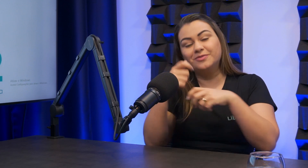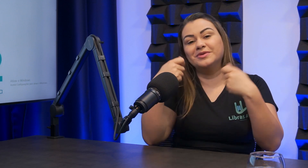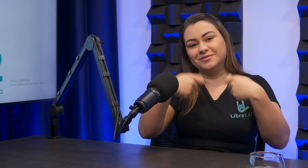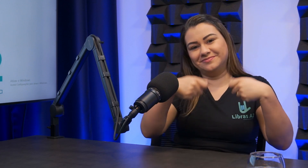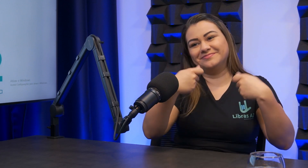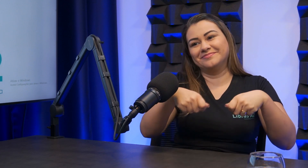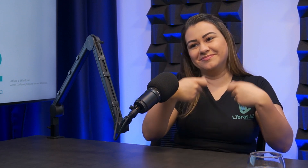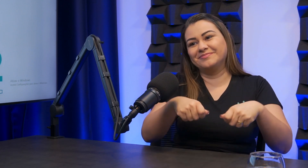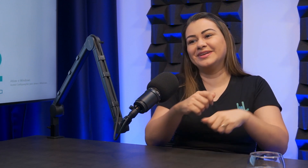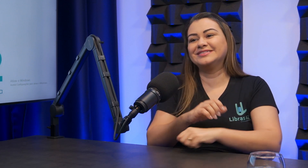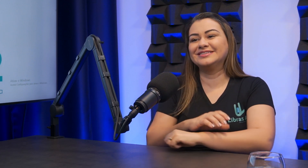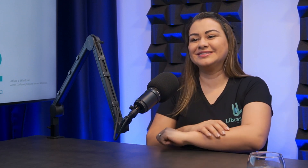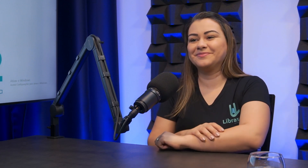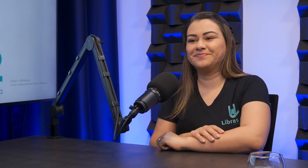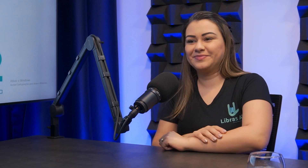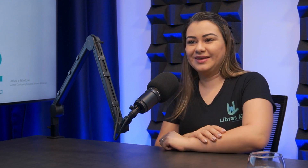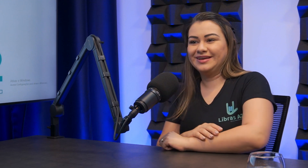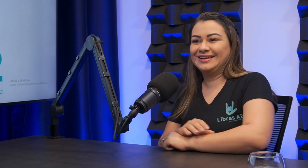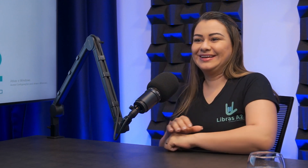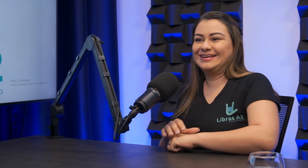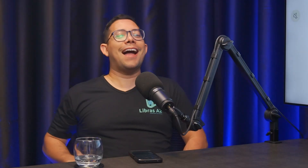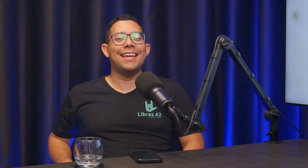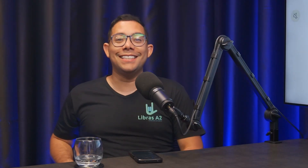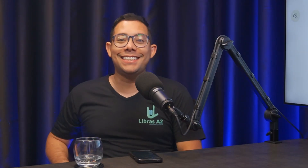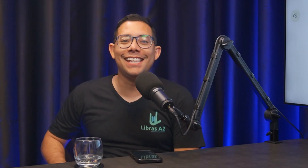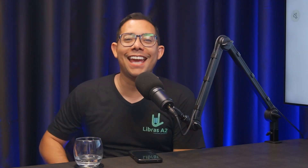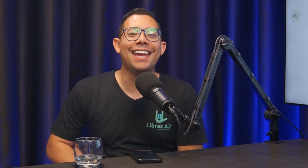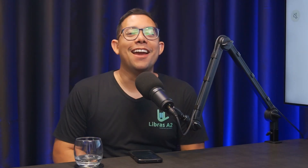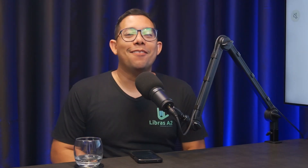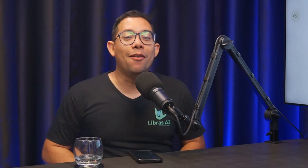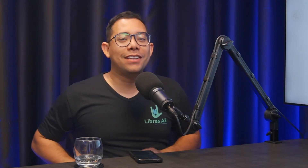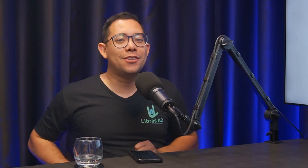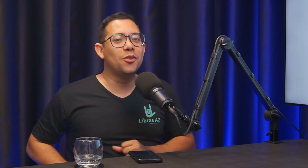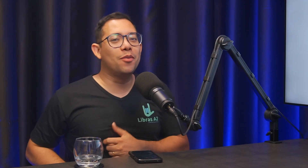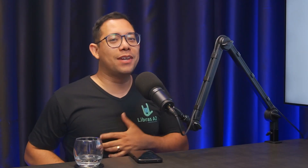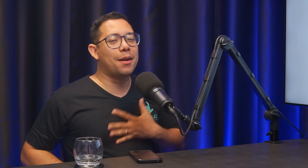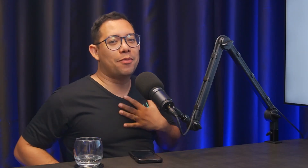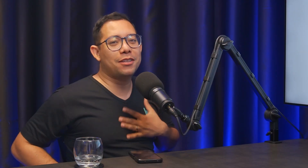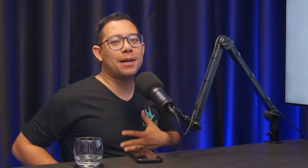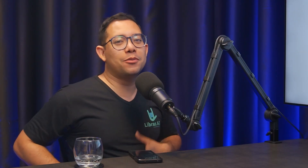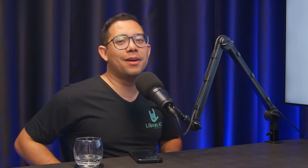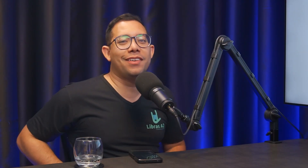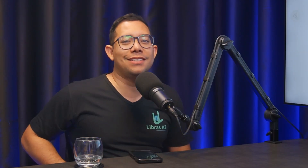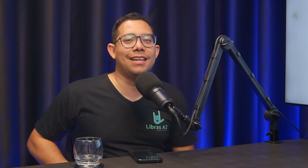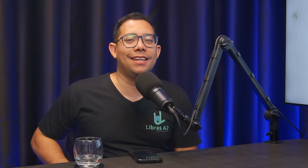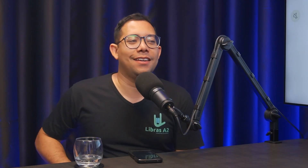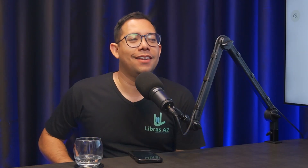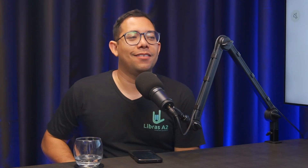Dormir. Precisa. Eita, aí sim, hein? Vamos fazer de novo, Kerma? Faz mais uma vez aí. Tá. Vamos